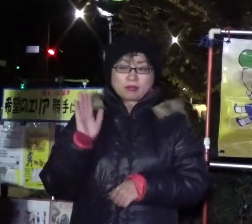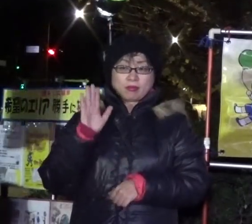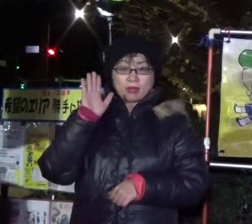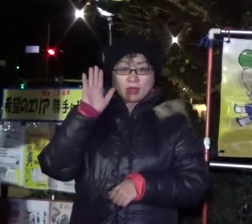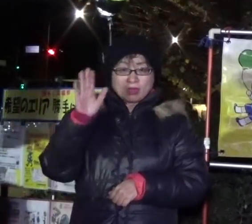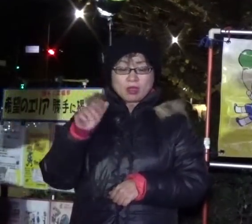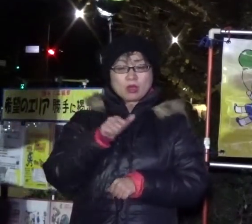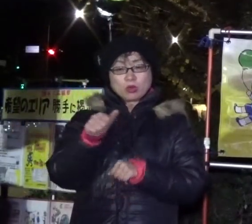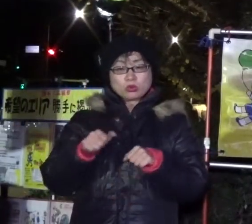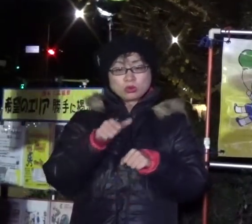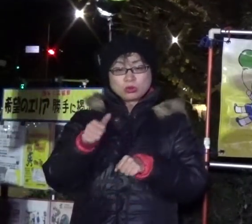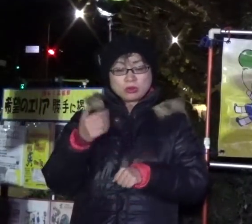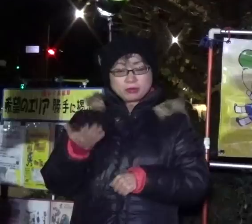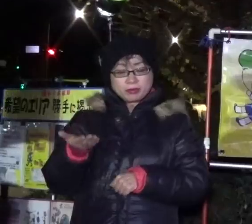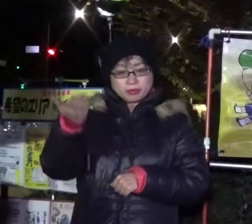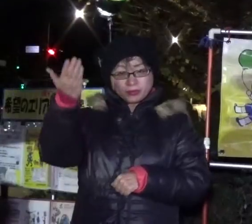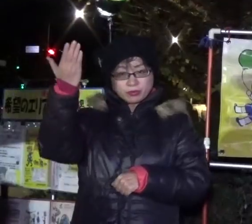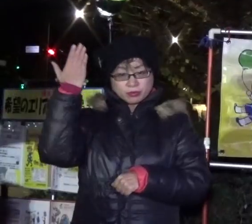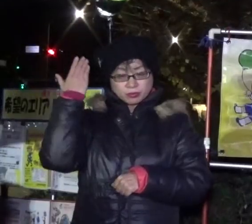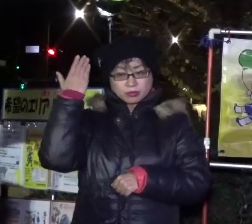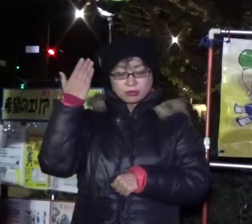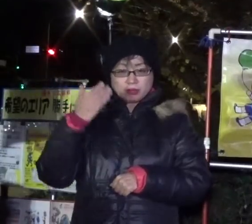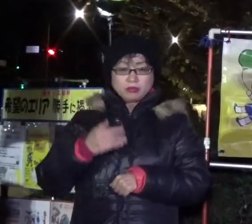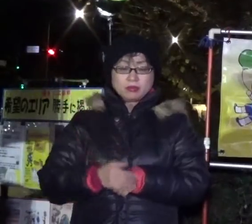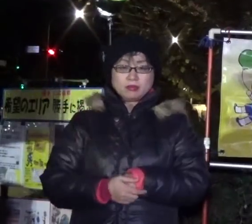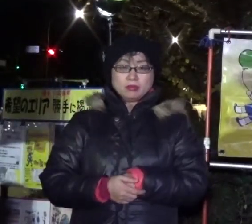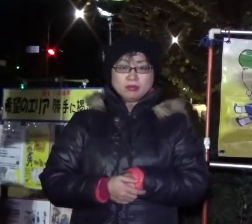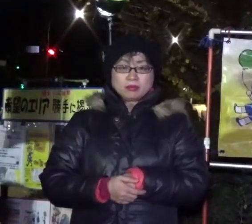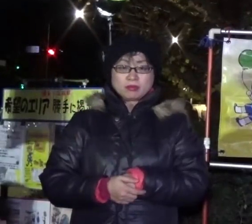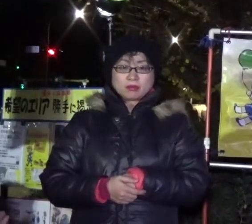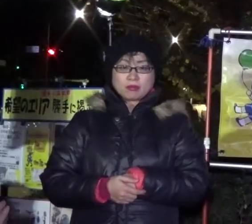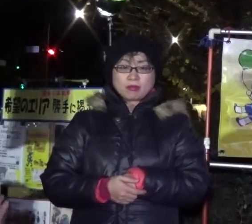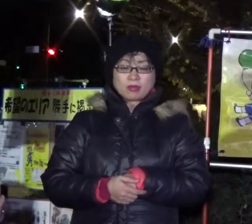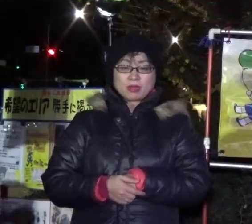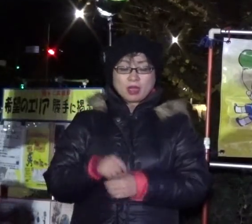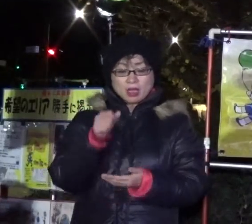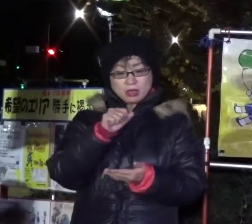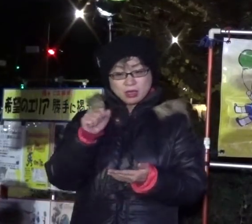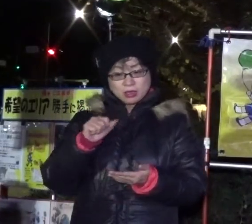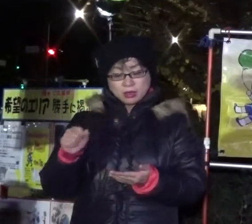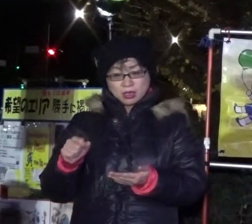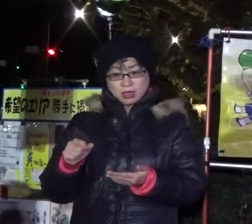年近く昔になりますが、ライター